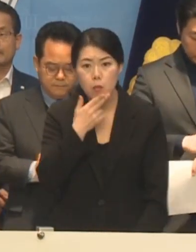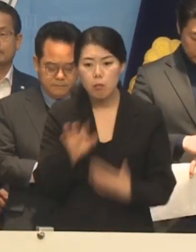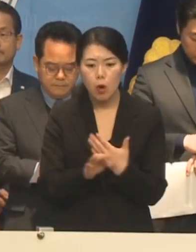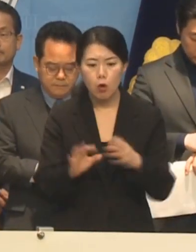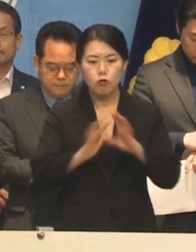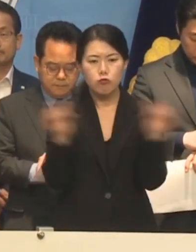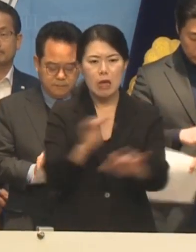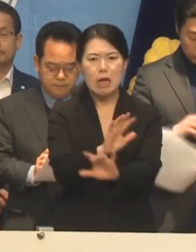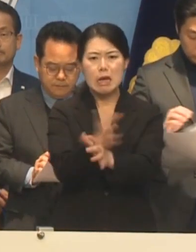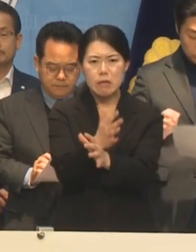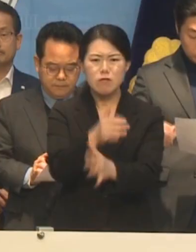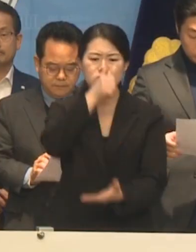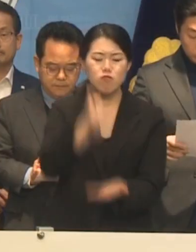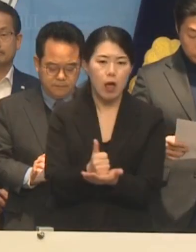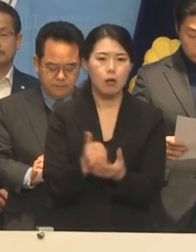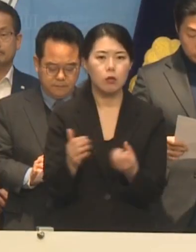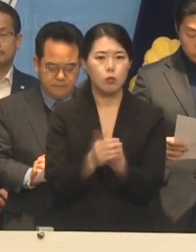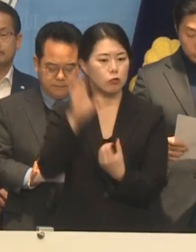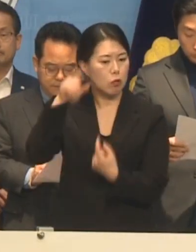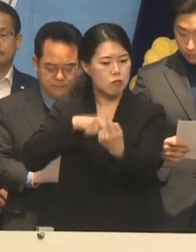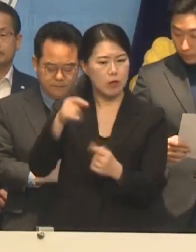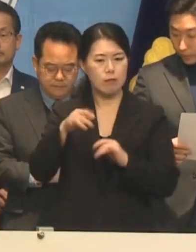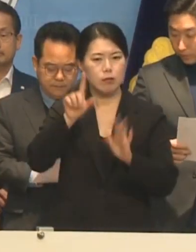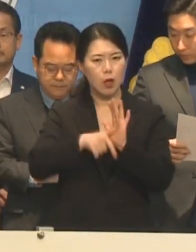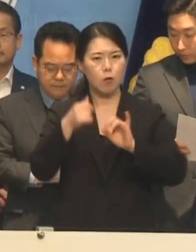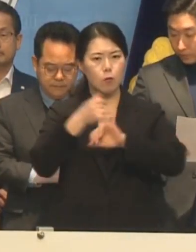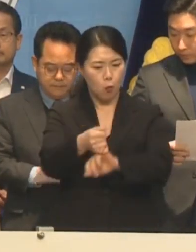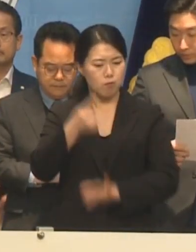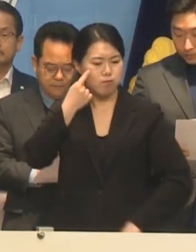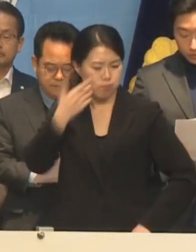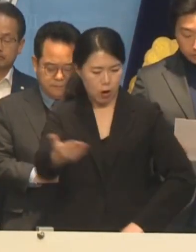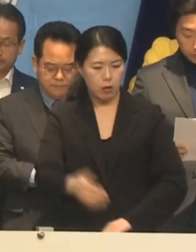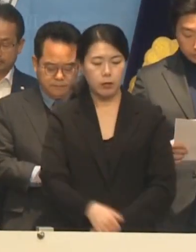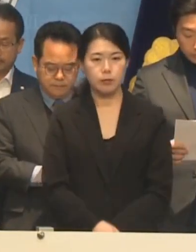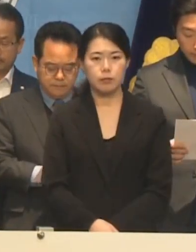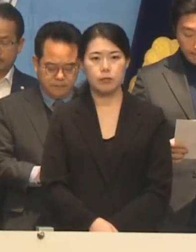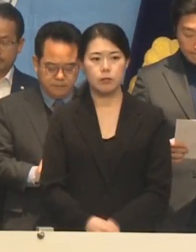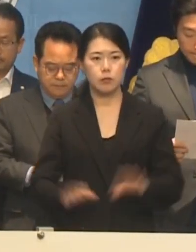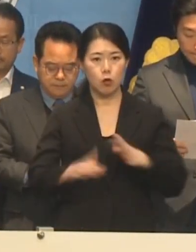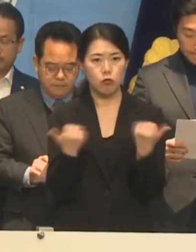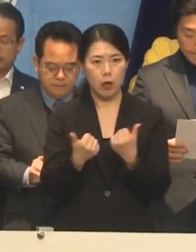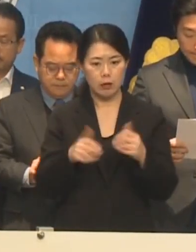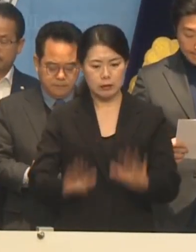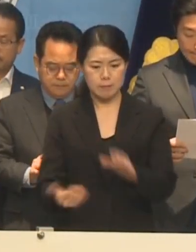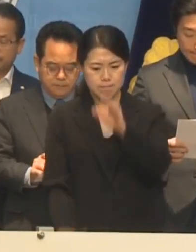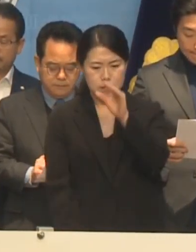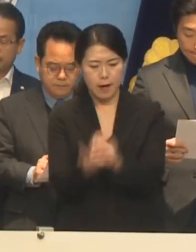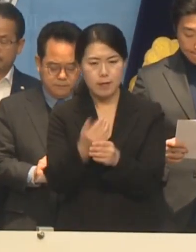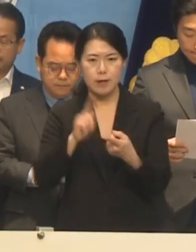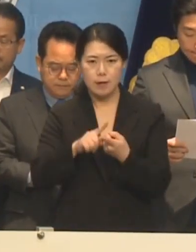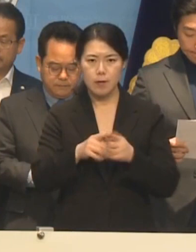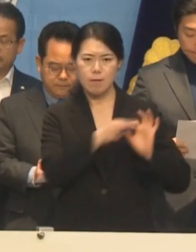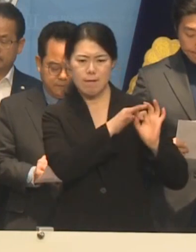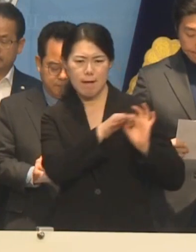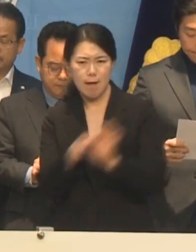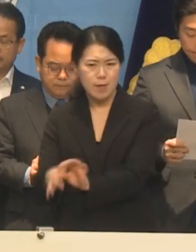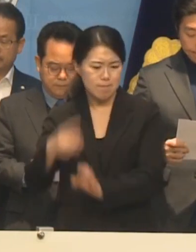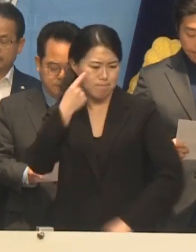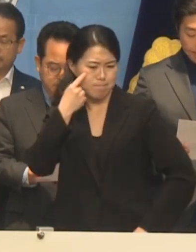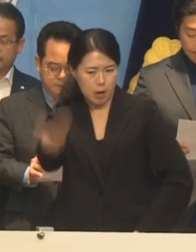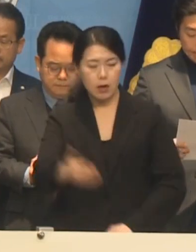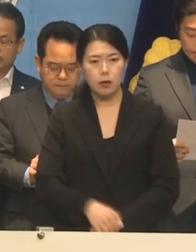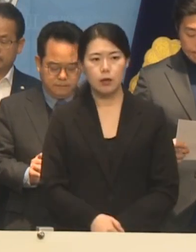기만한 죄를 청문회를 통해 반드시 물을 것이다. 국회는 이번 사태를 끝까지 주시하며 국민이